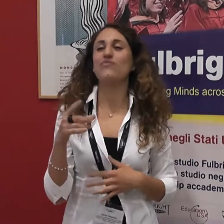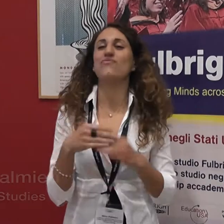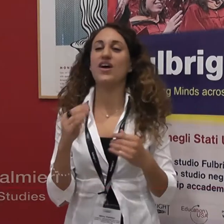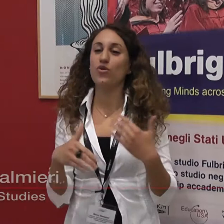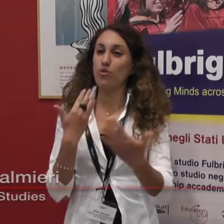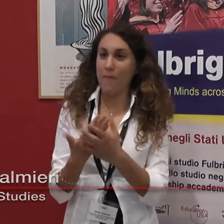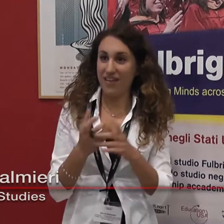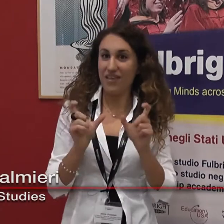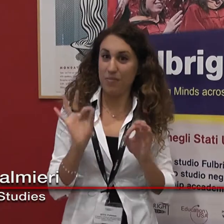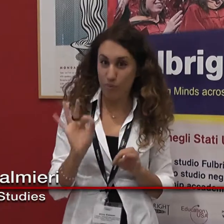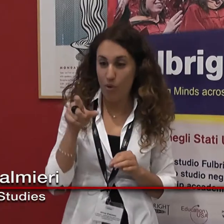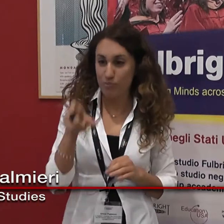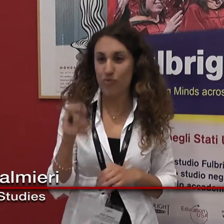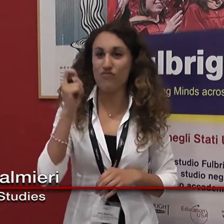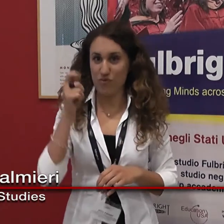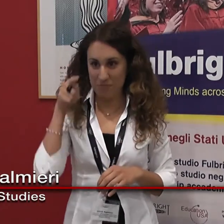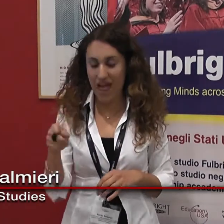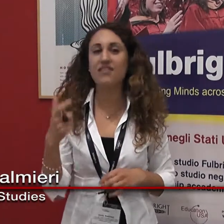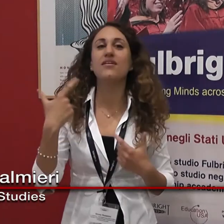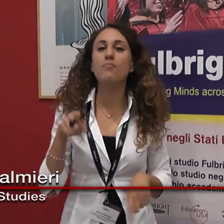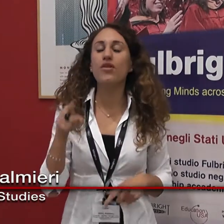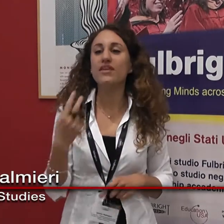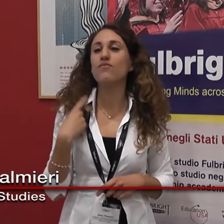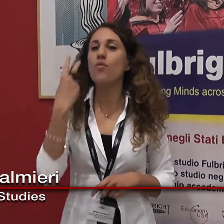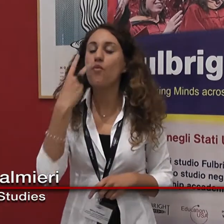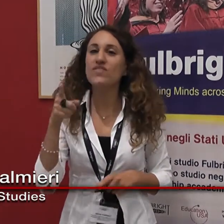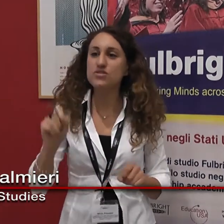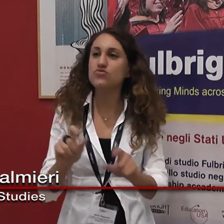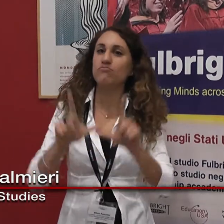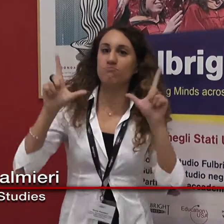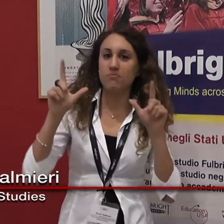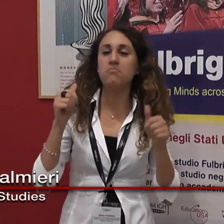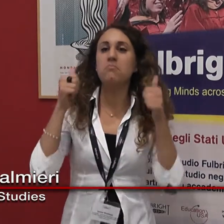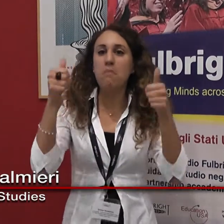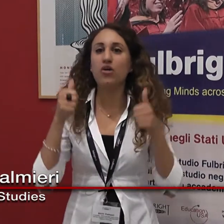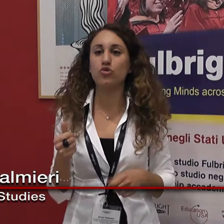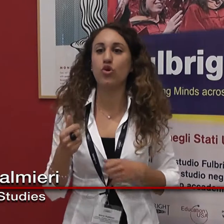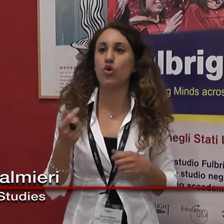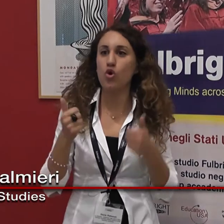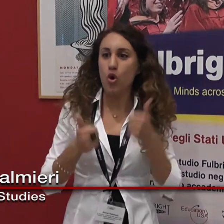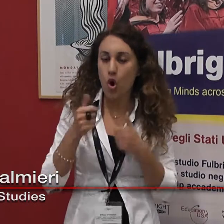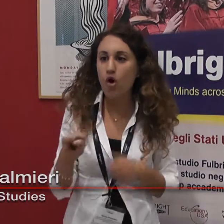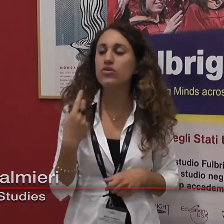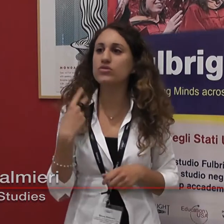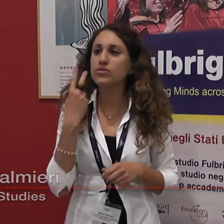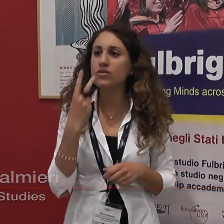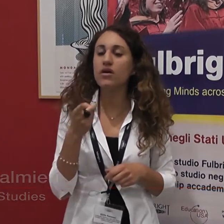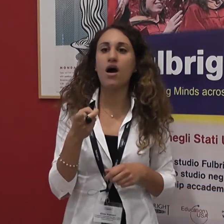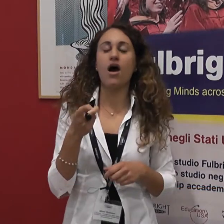Ho scelto di fare domanda per la borsa Fulbright perché ho visto l'opportunità del bando di concorso